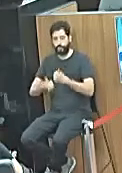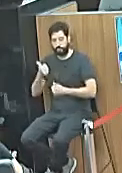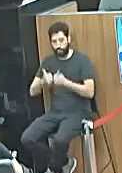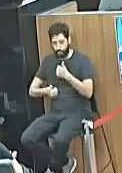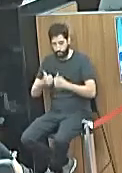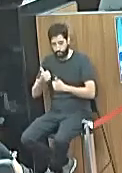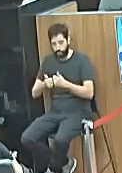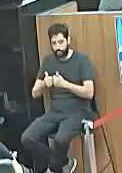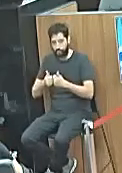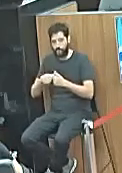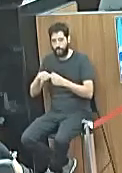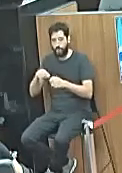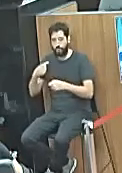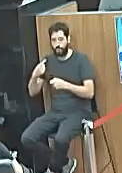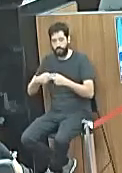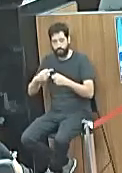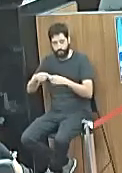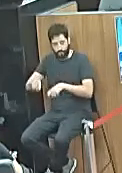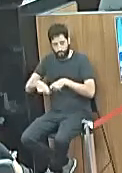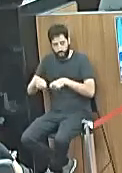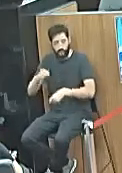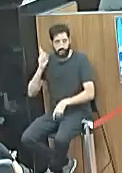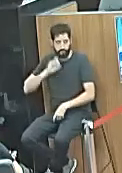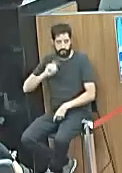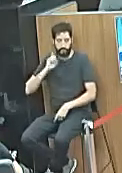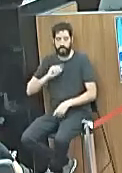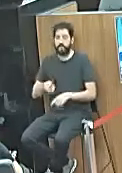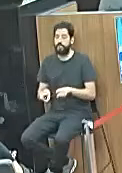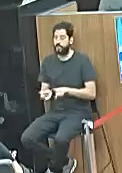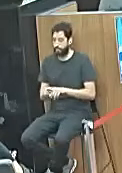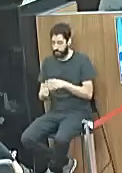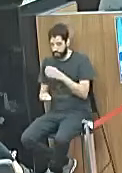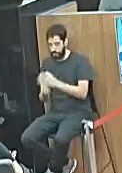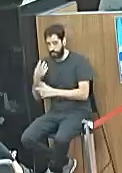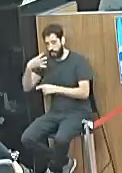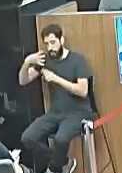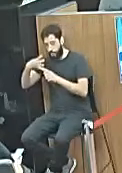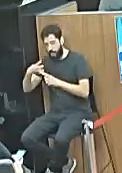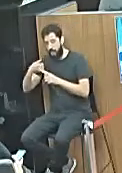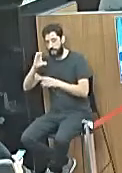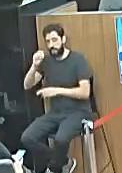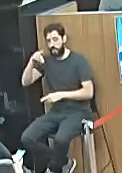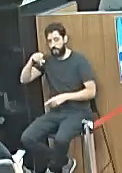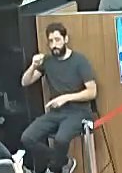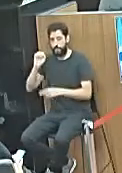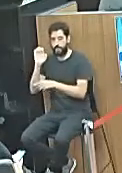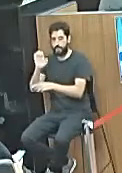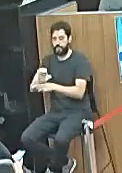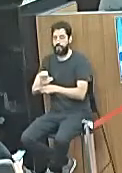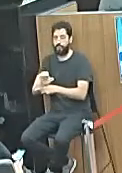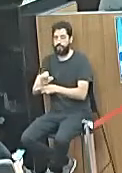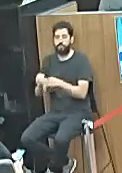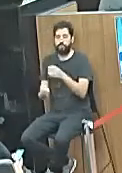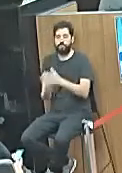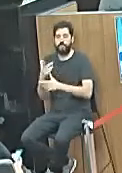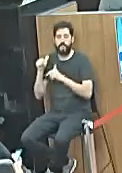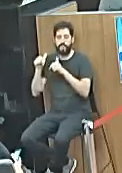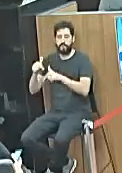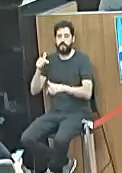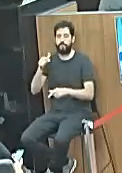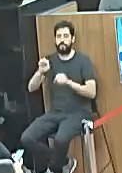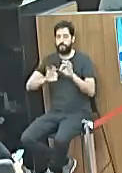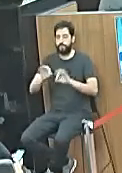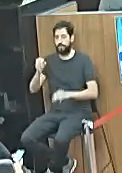gerais e planejar a realização da 4ª copa estadual criação no âmbito do programa 0